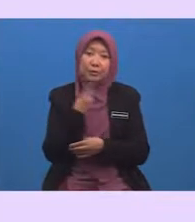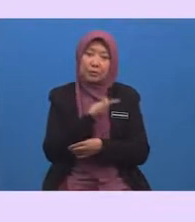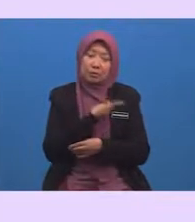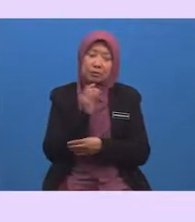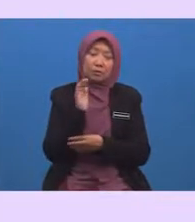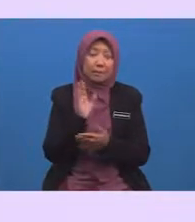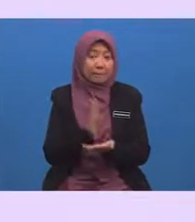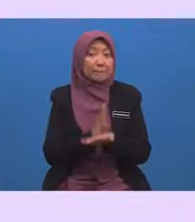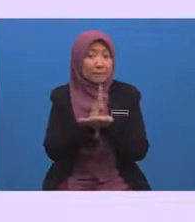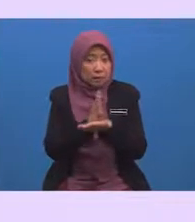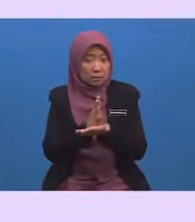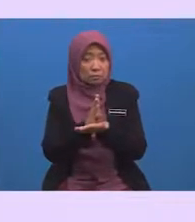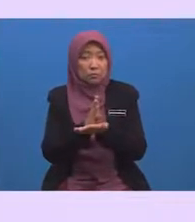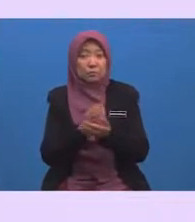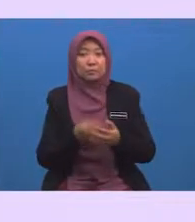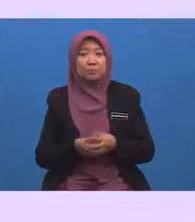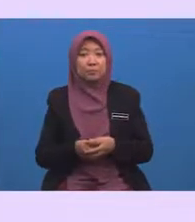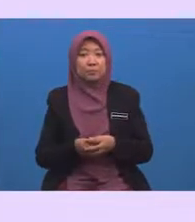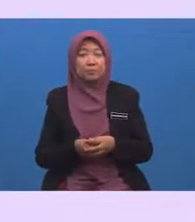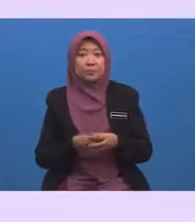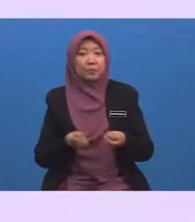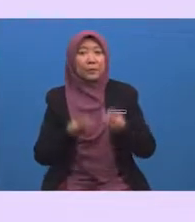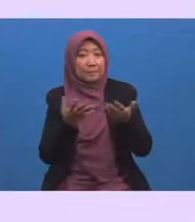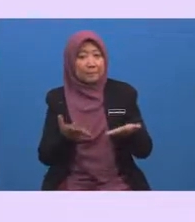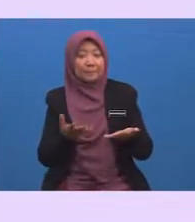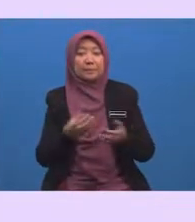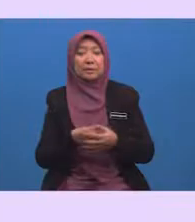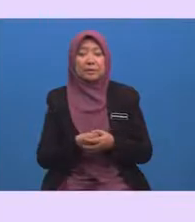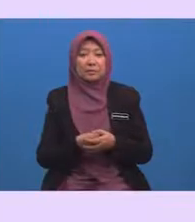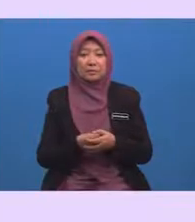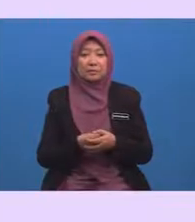Kita akan membantu dan bersedekah pada orang yang memerlukan.